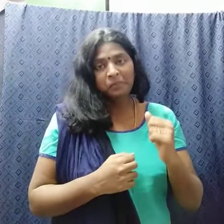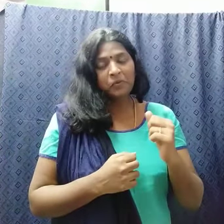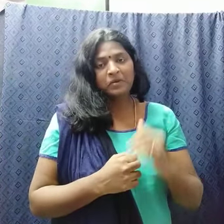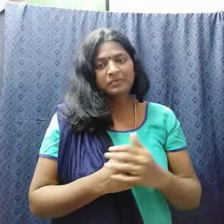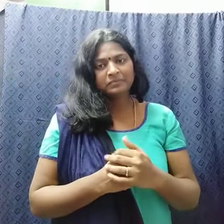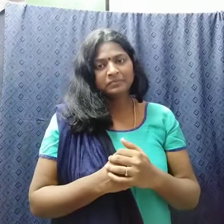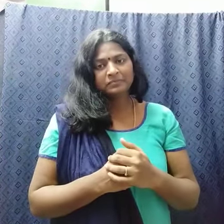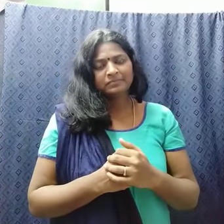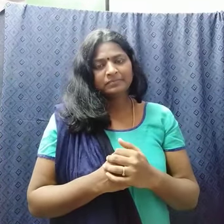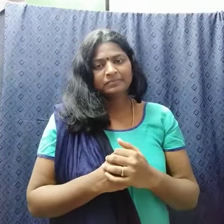போவா?